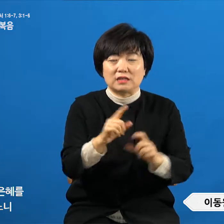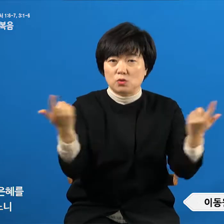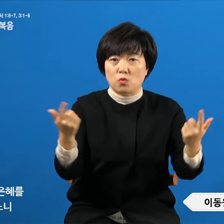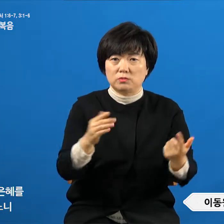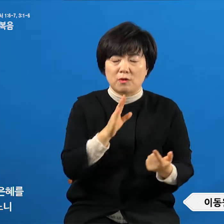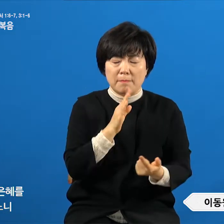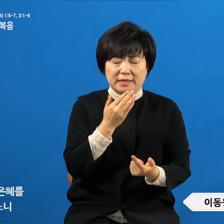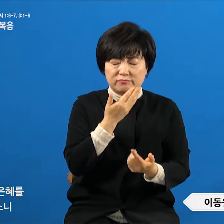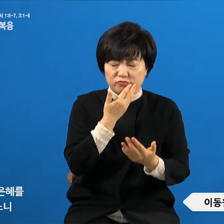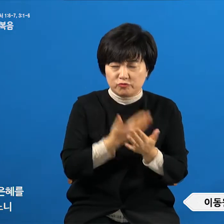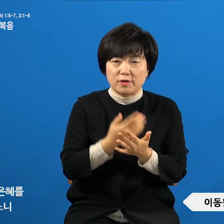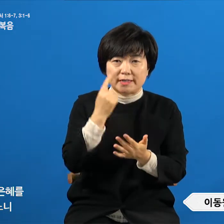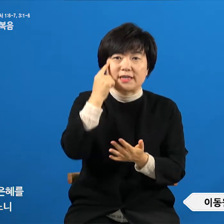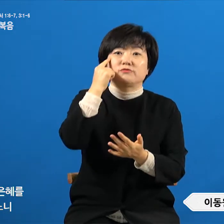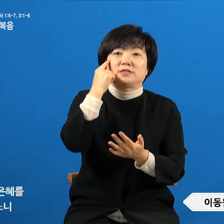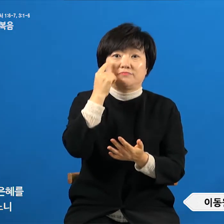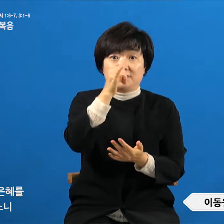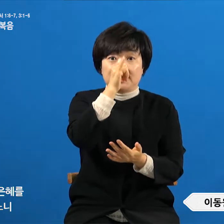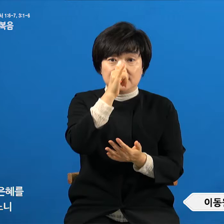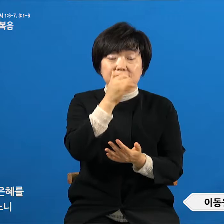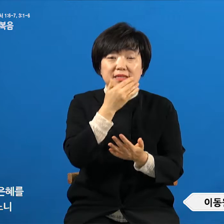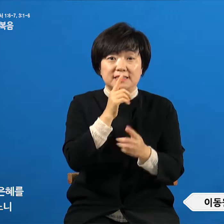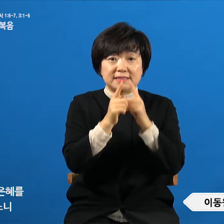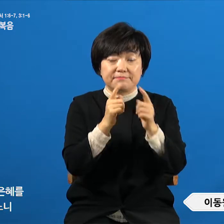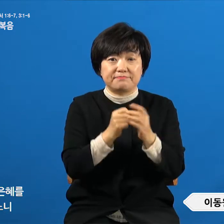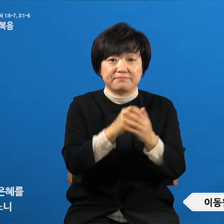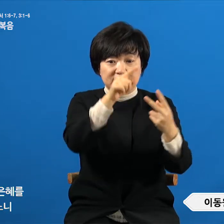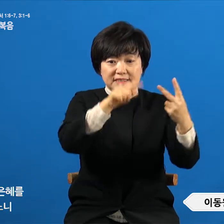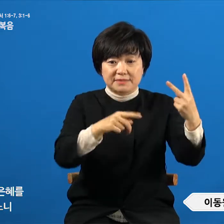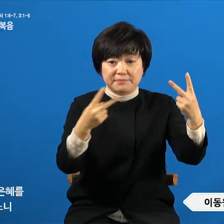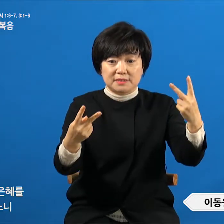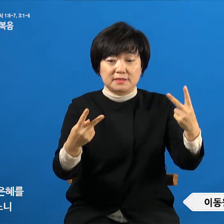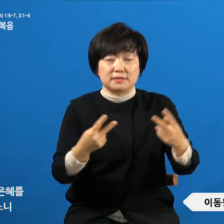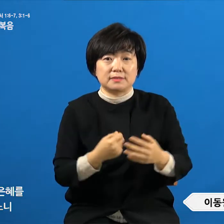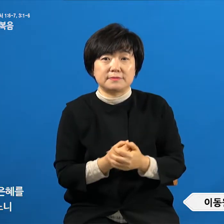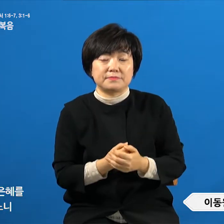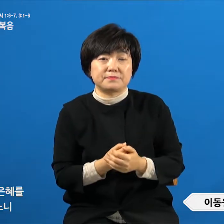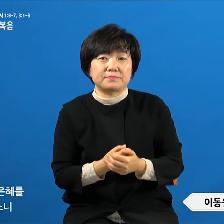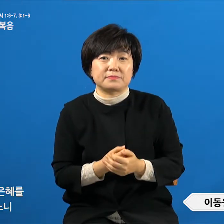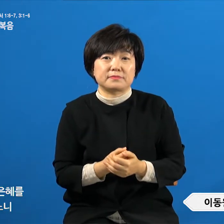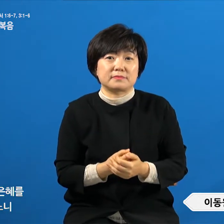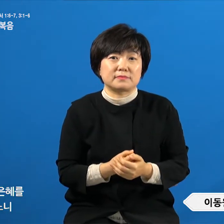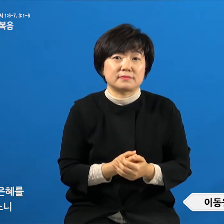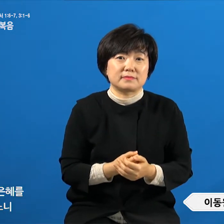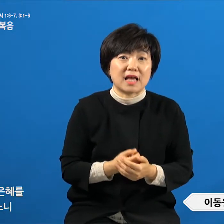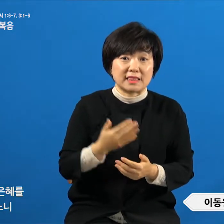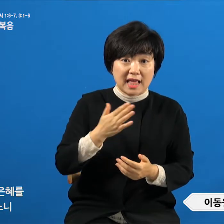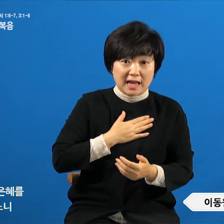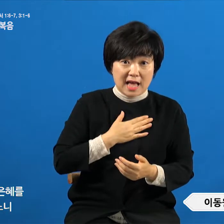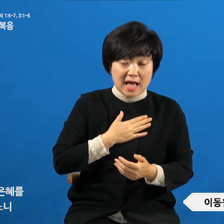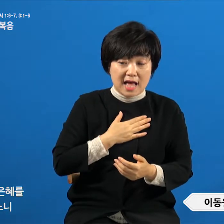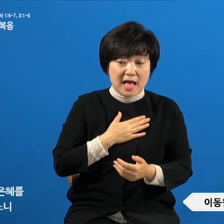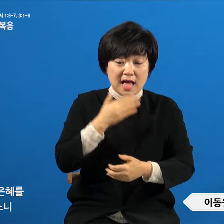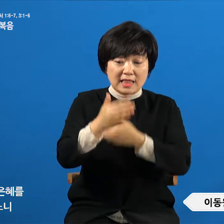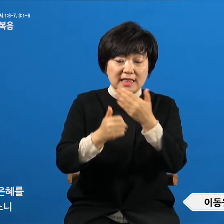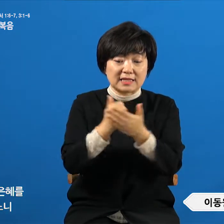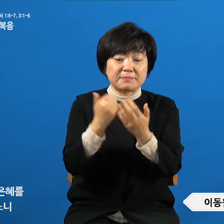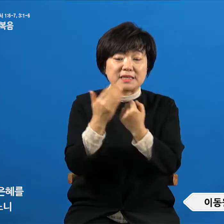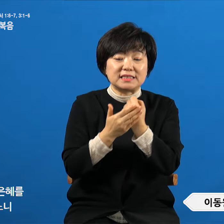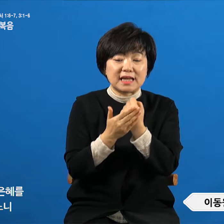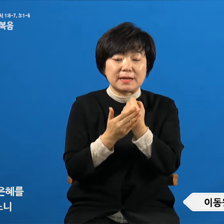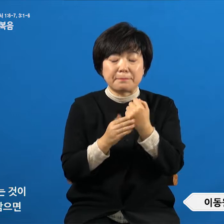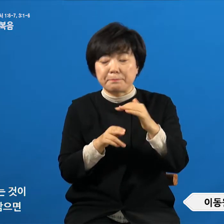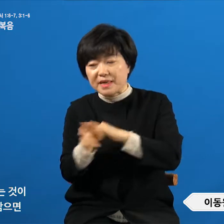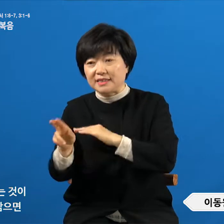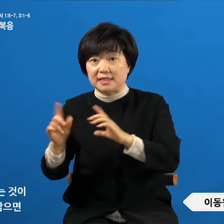중요한 구절이에요. 자, 갈라디아서 2장 21절을 함께 읽겠습니다. 시작. 내가 하나님의